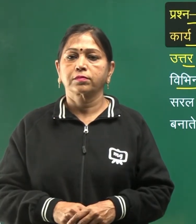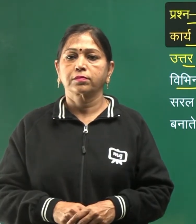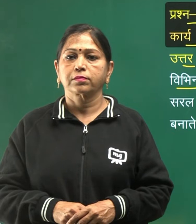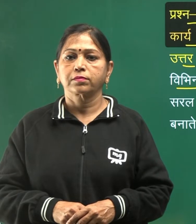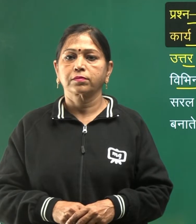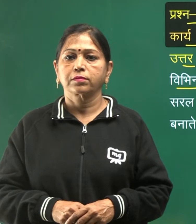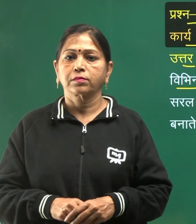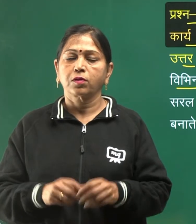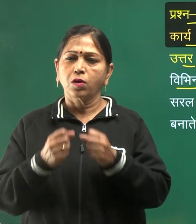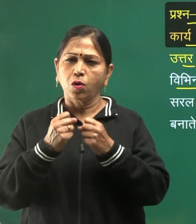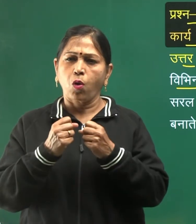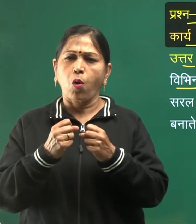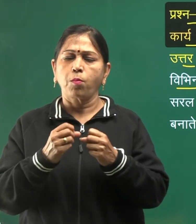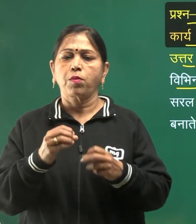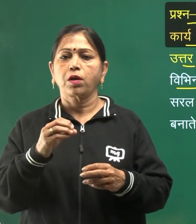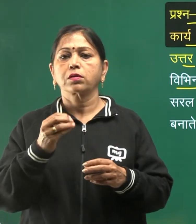जटिल पोषक